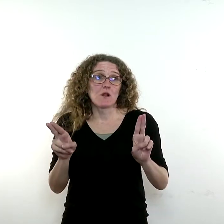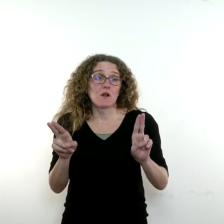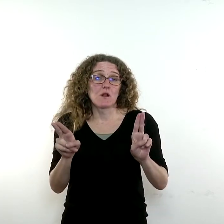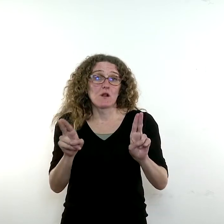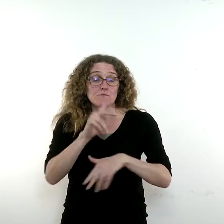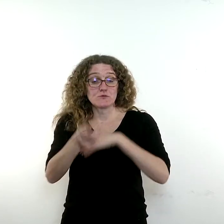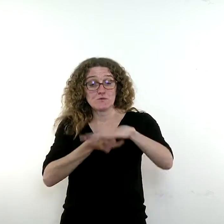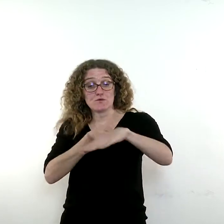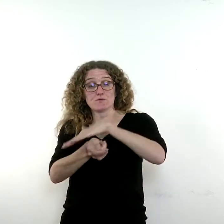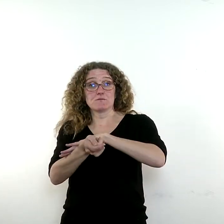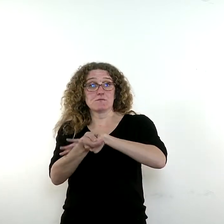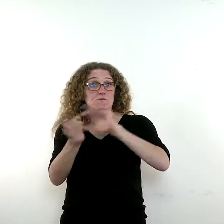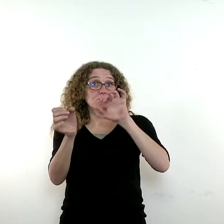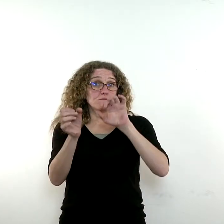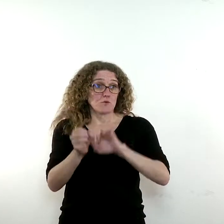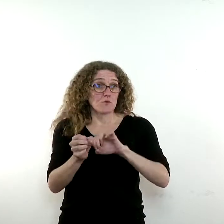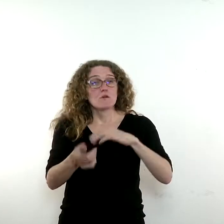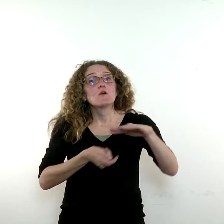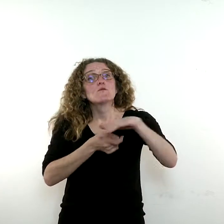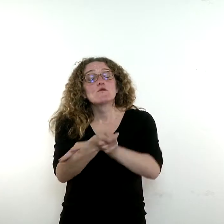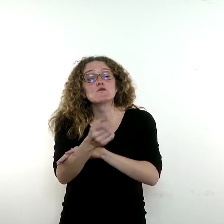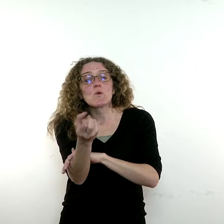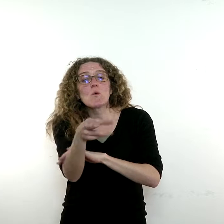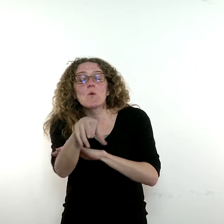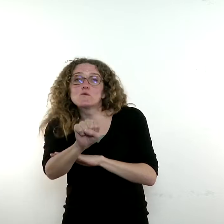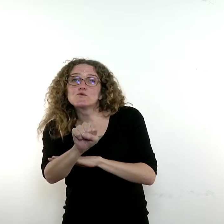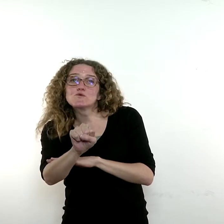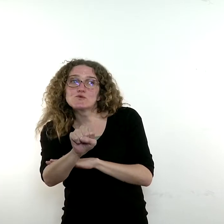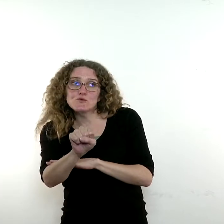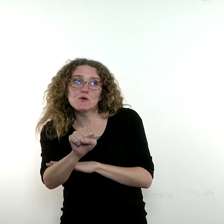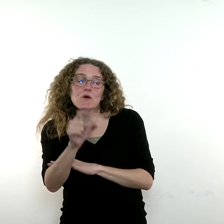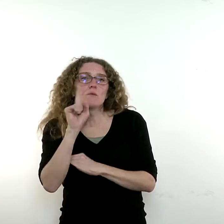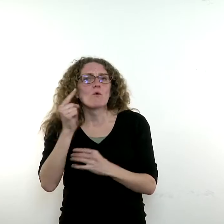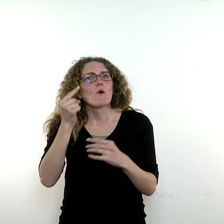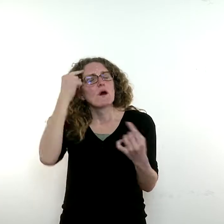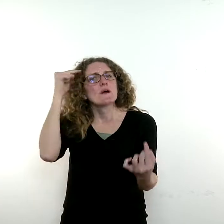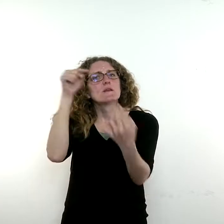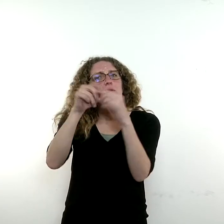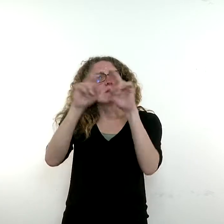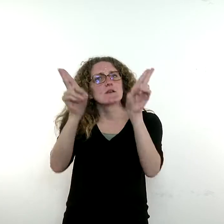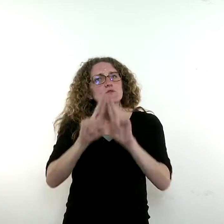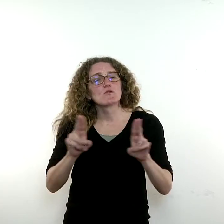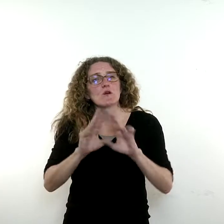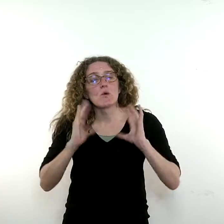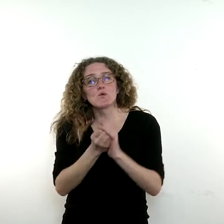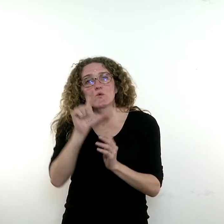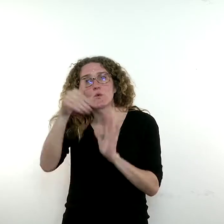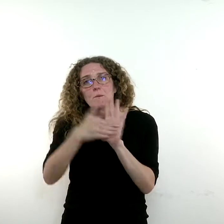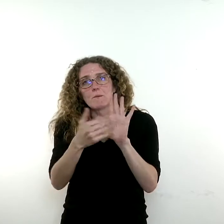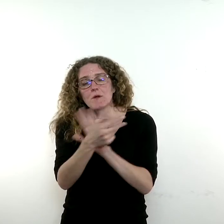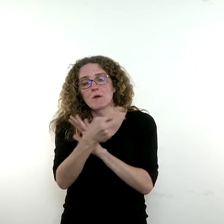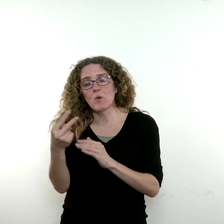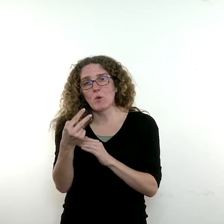Il s'agit de l'attribution d'une subvention au Crous dans le cadre de la thématique internationale pour un montant de 2 000 € sur